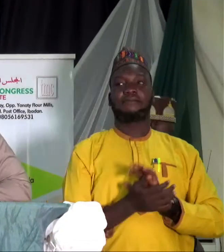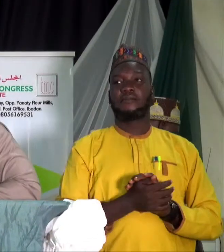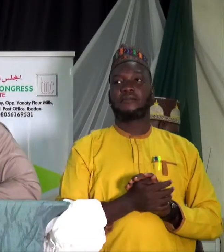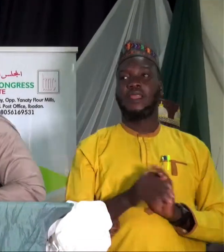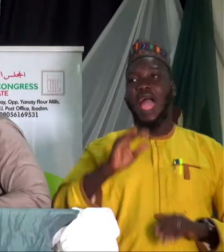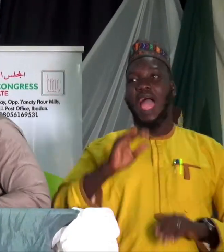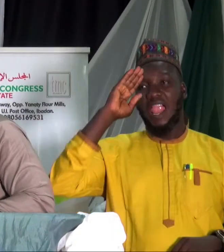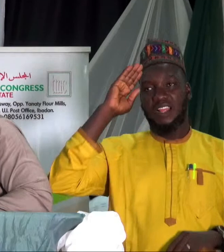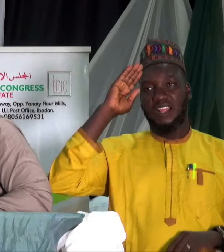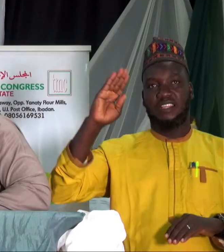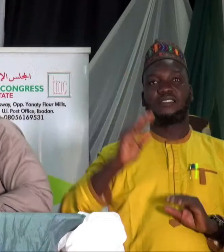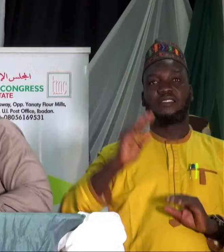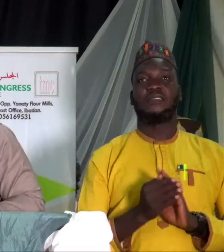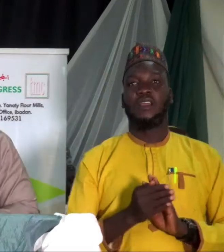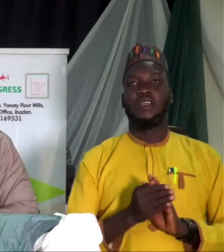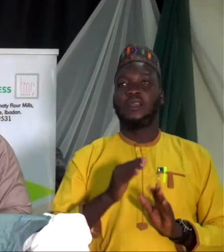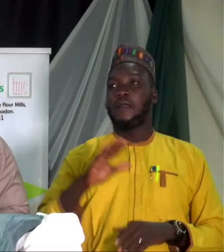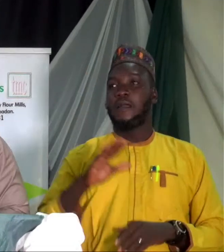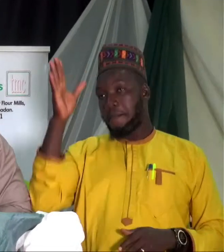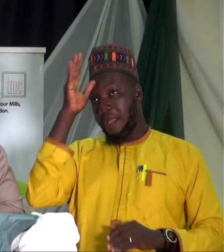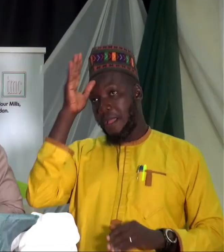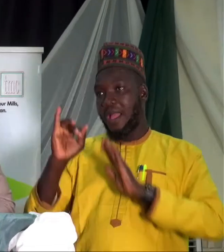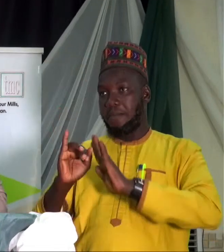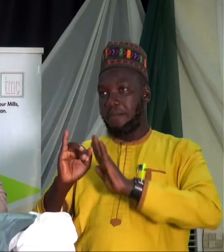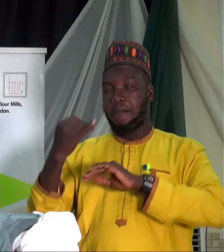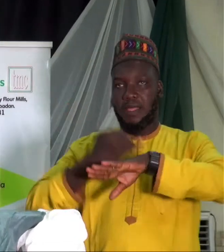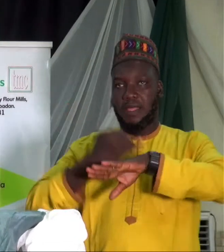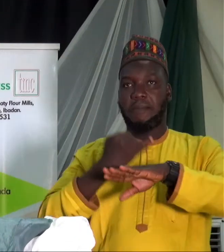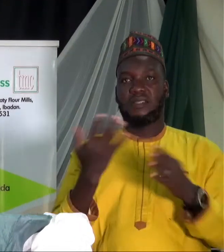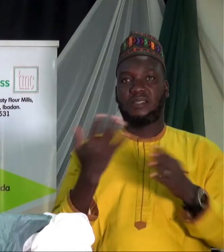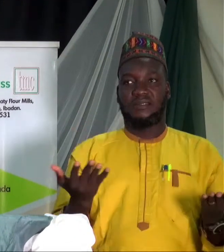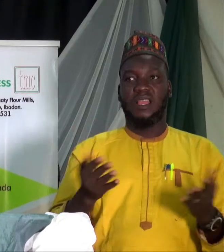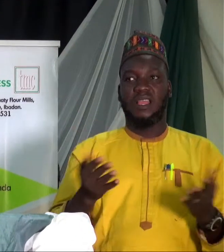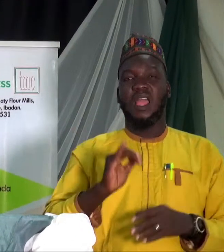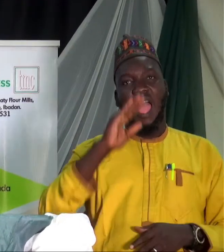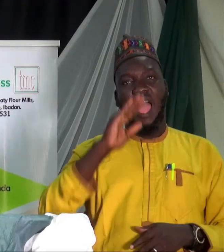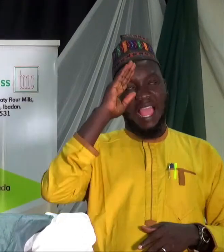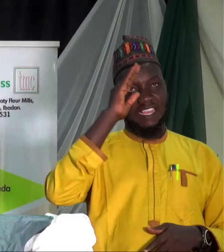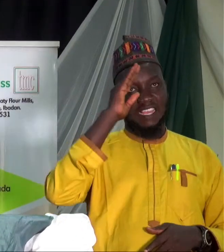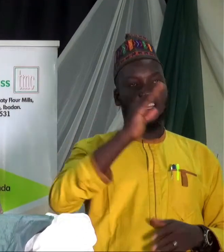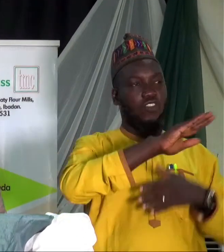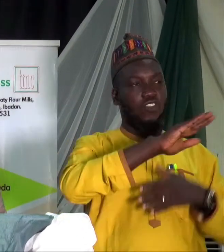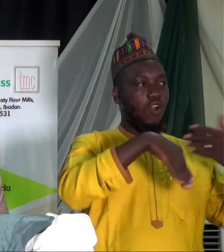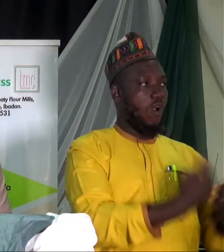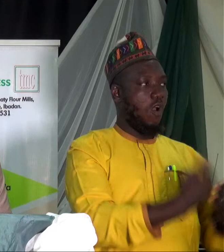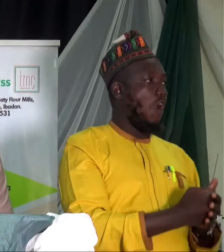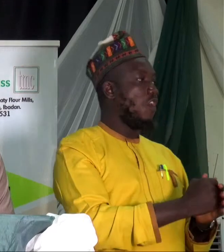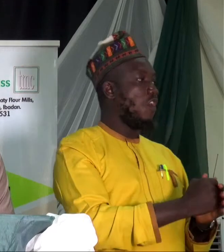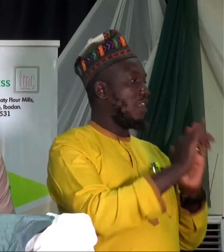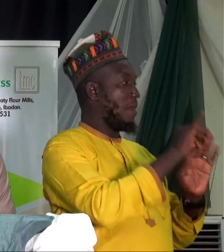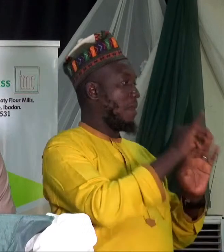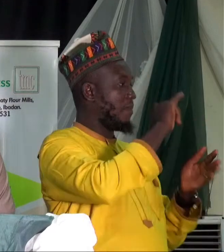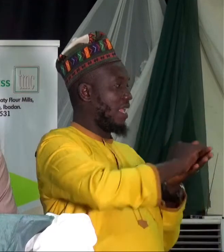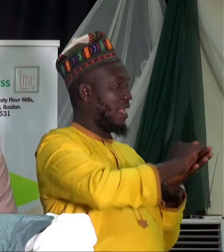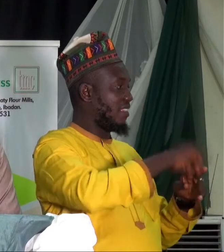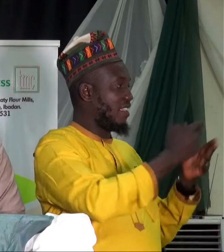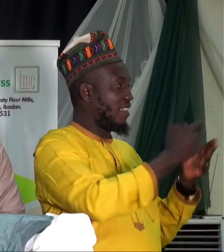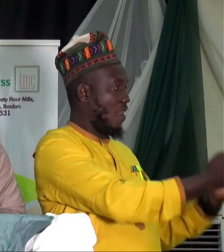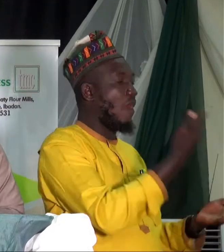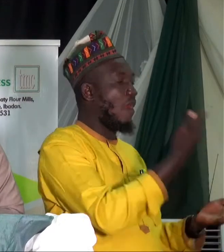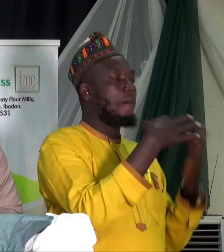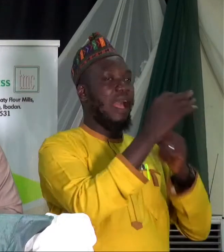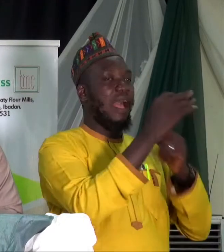موكي بابا امام ايبادان مو في وان كي gbogbo eyin imam ti e kolon ye pe fun